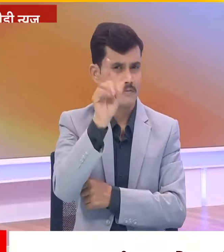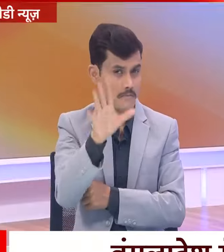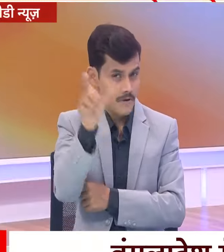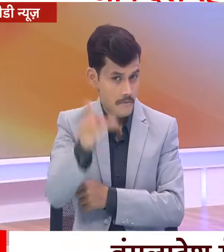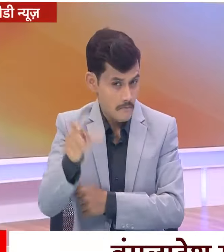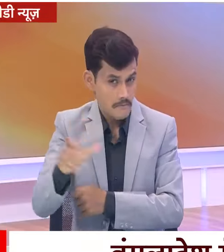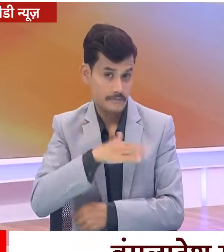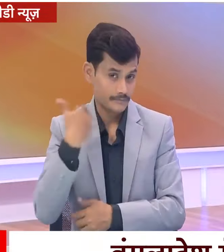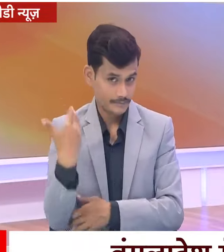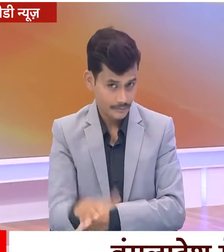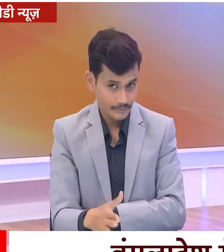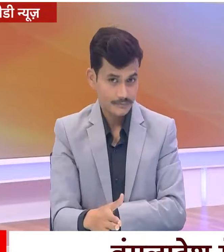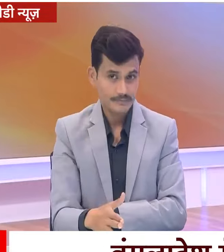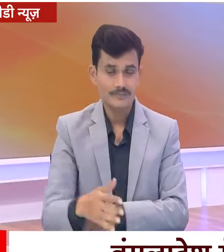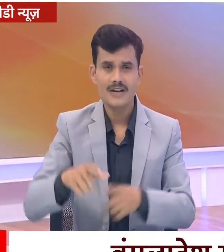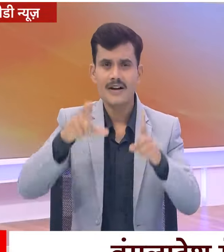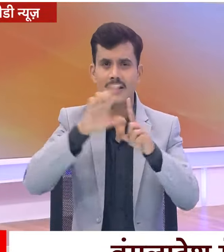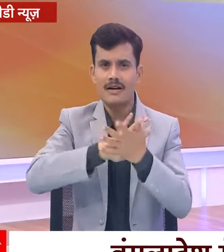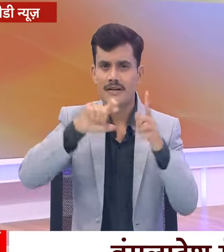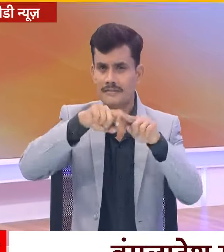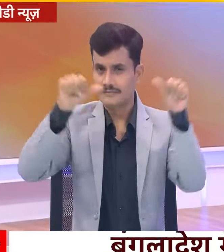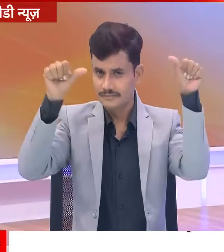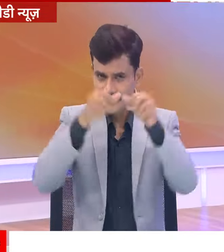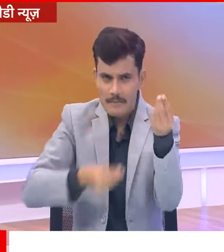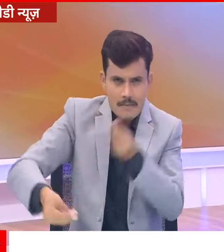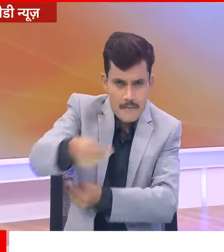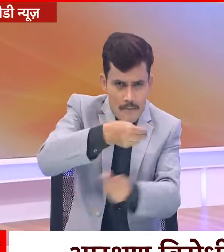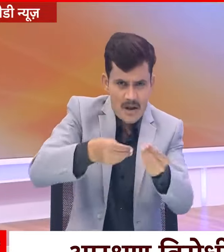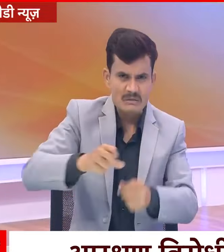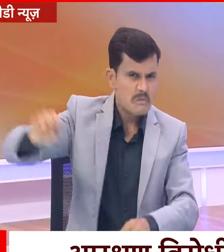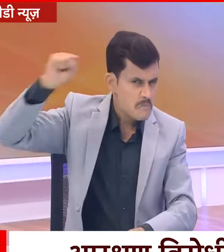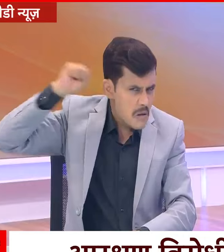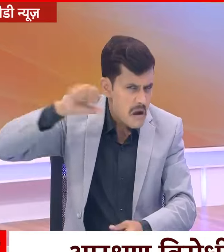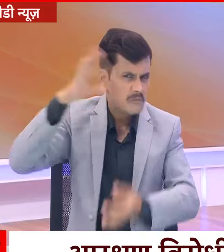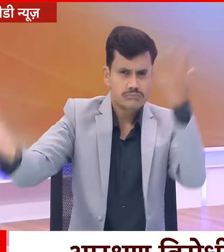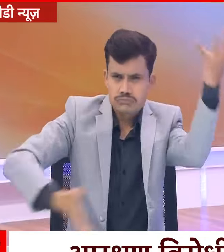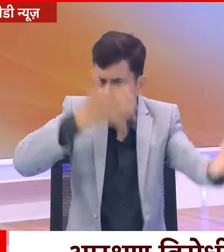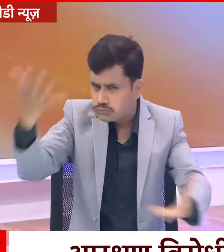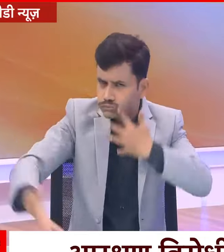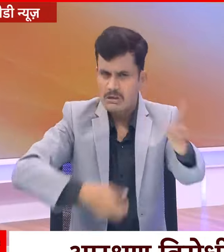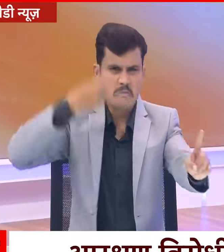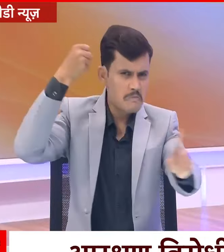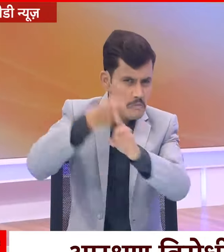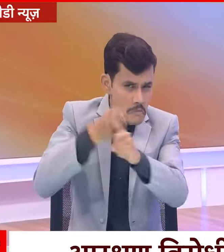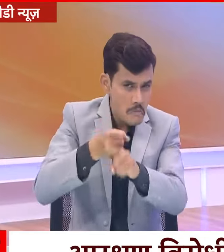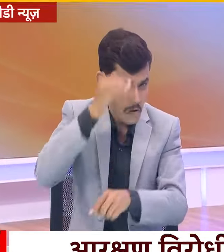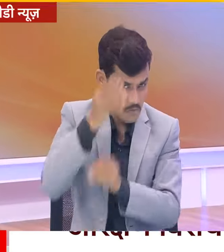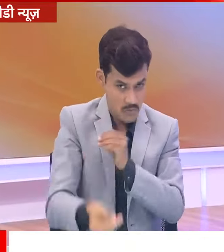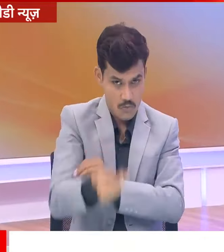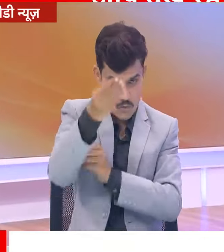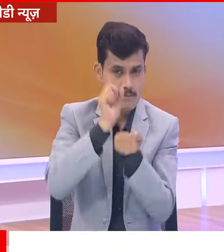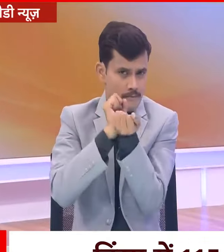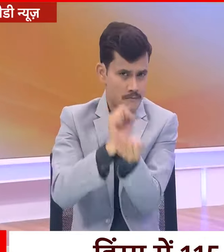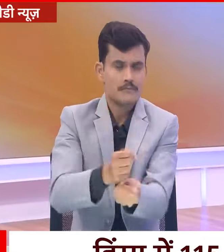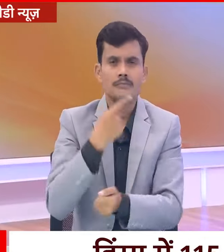लोग मारे जा चुके हैं। राजधानी ढाका और आसपास के जिलों में हिंसा और आगजनी की घटनाएं सामने आ रही हैं। पुलिस के अनुसार